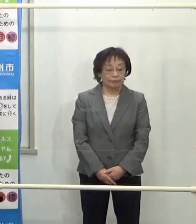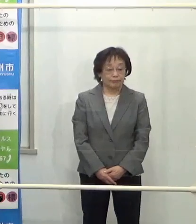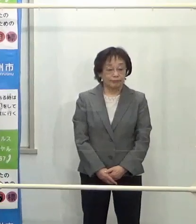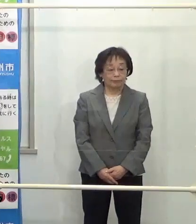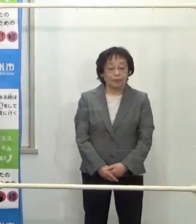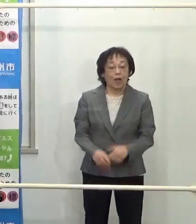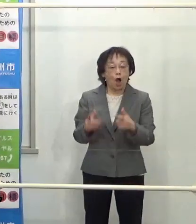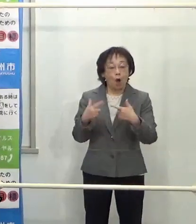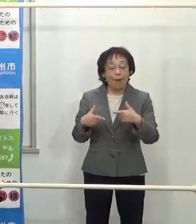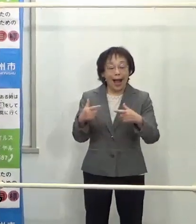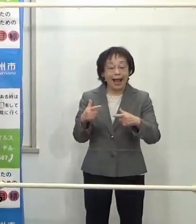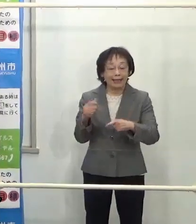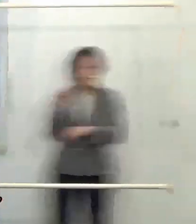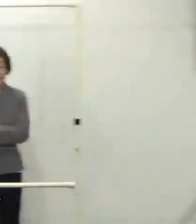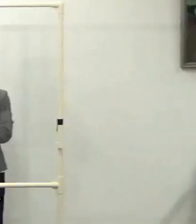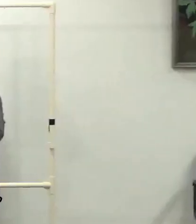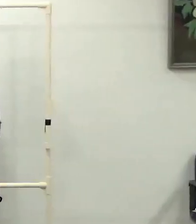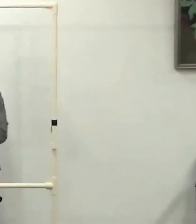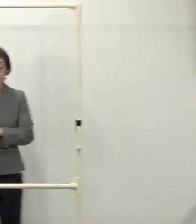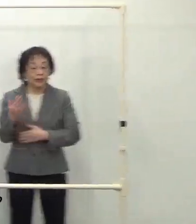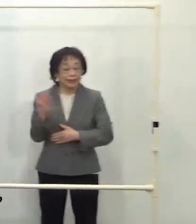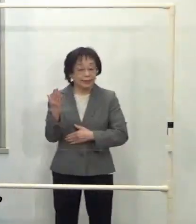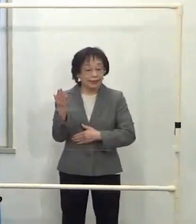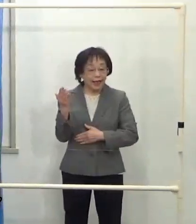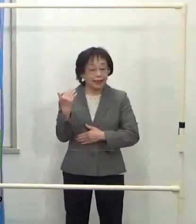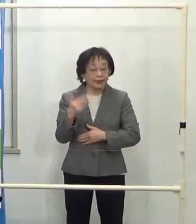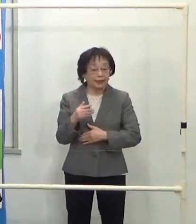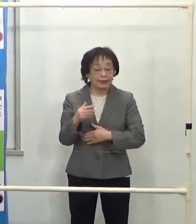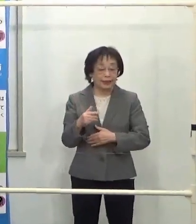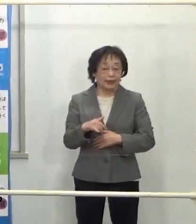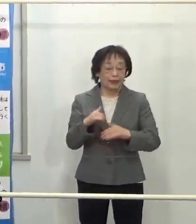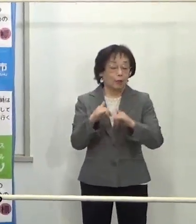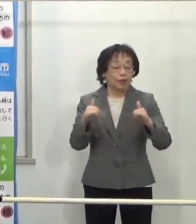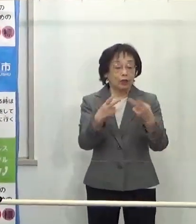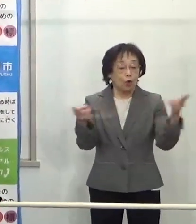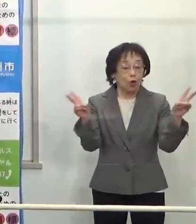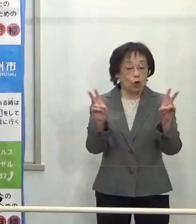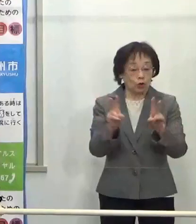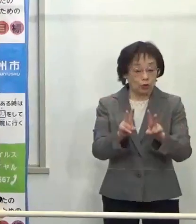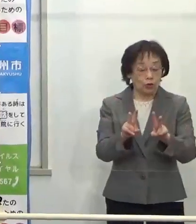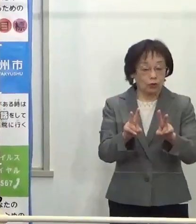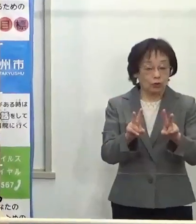毎日新聞の浅野と申します。先日自民党の PT の方でですね、